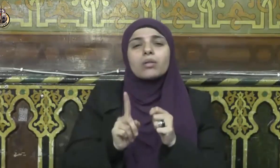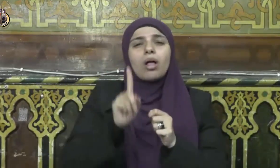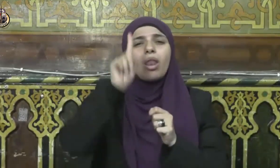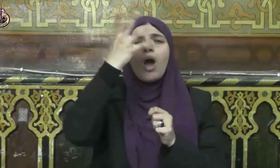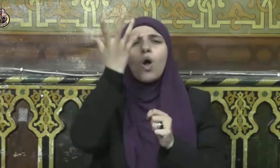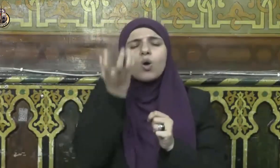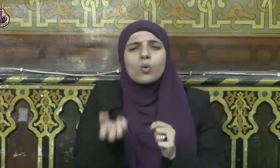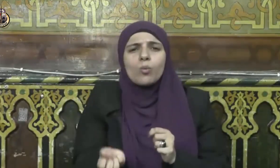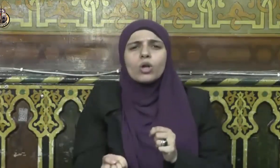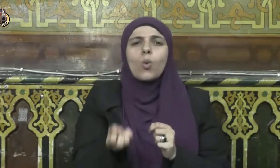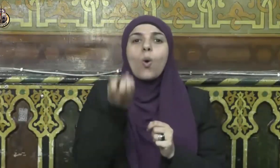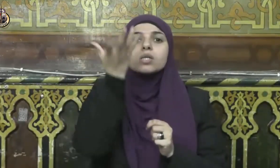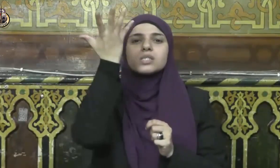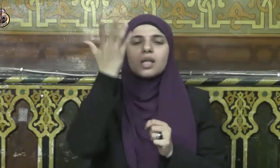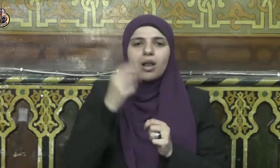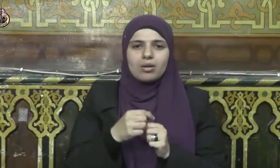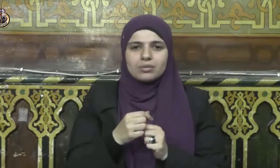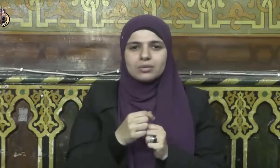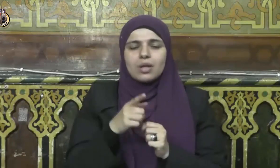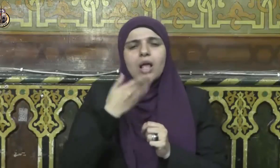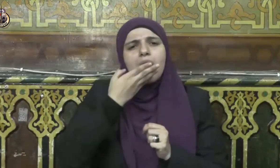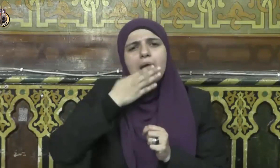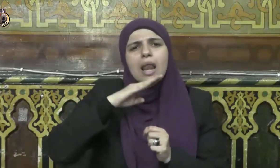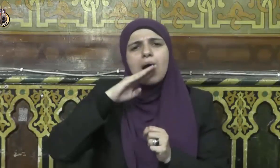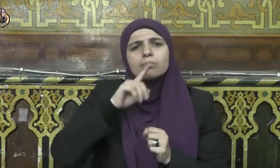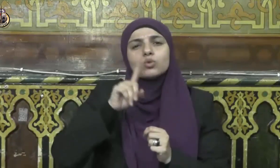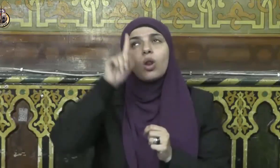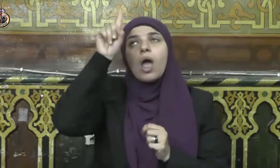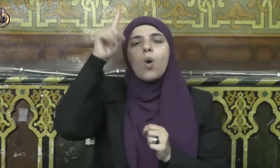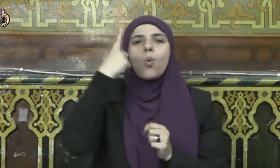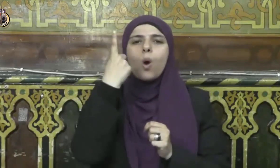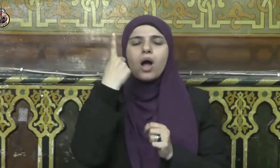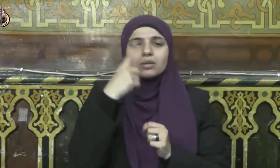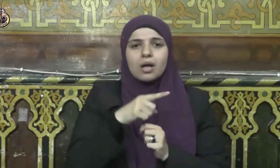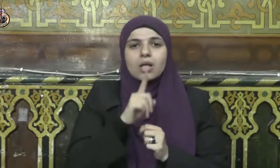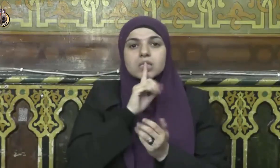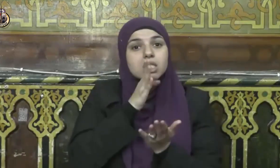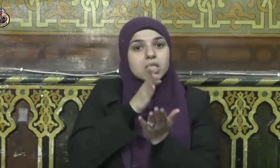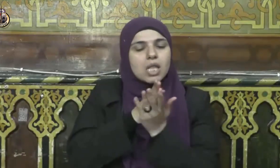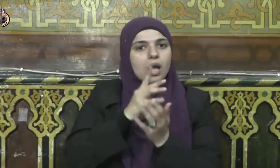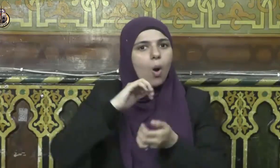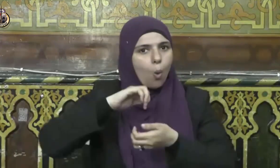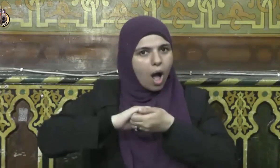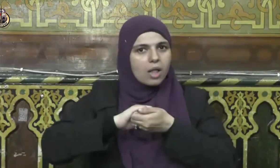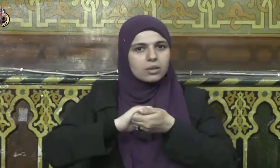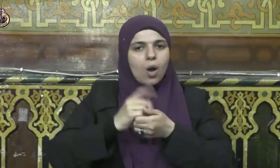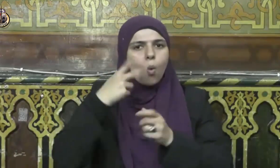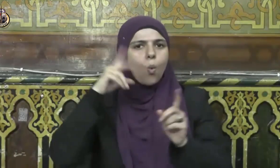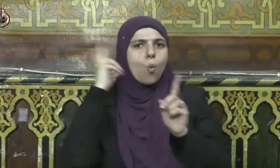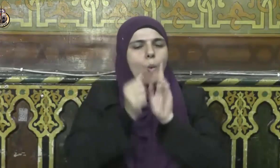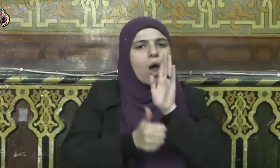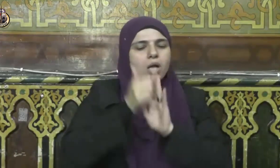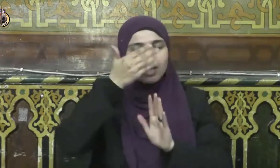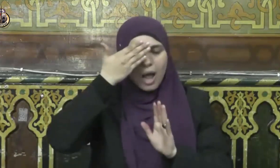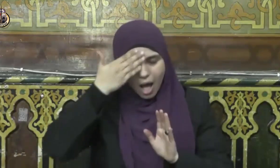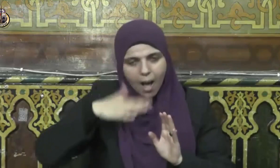وسبحان الله بكرة وأصيلا، الحمد لله وحده صدق وعده، ونصر